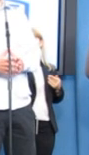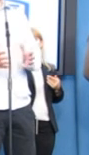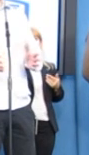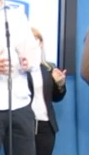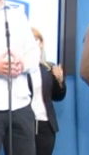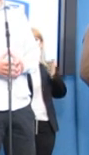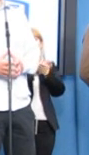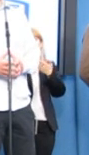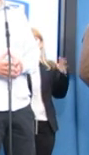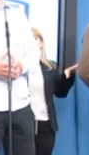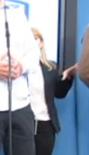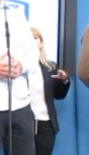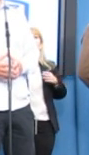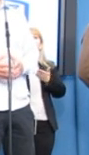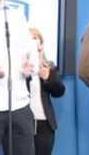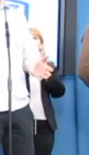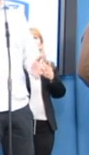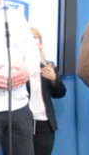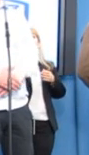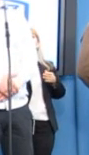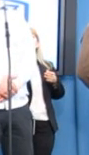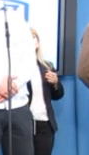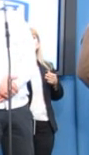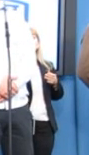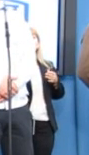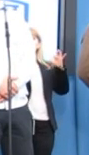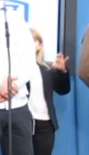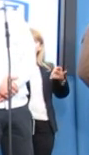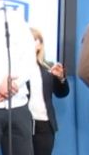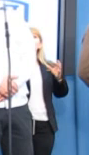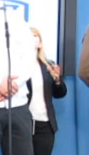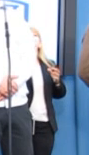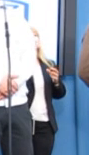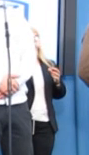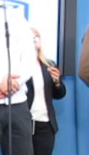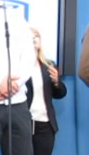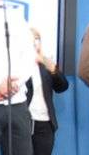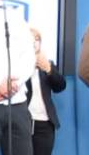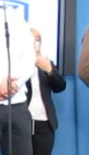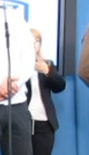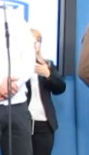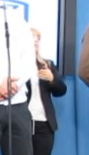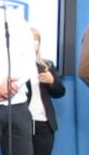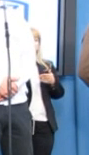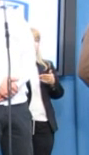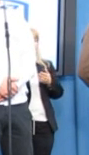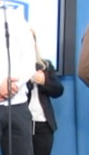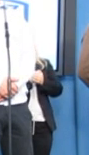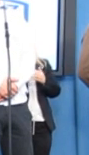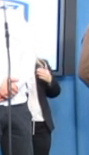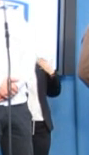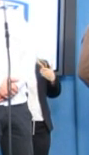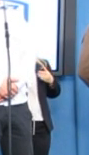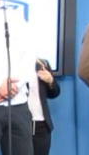moją domniemaną winę zeznania. Tak, i to było jedyne. Ja chciałem zapytać panów jeszcze w innej sprawie. Chciałem zapytać o